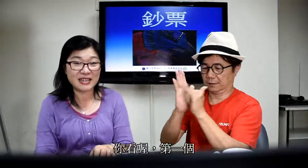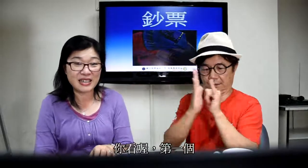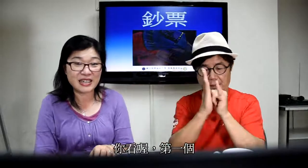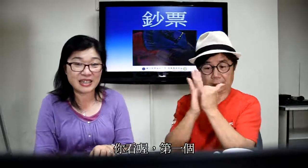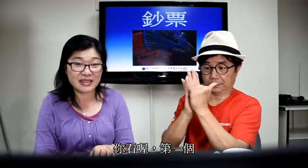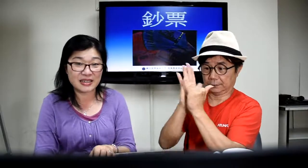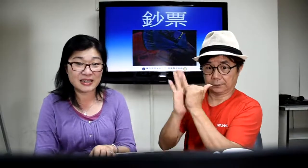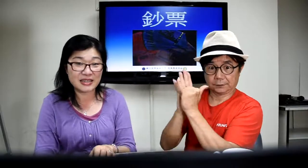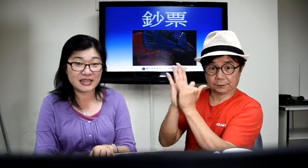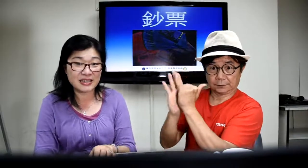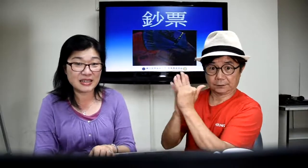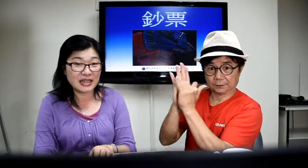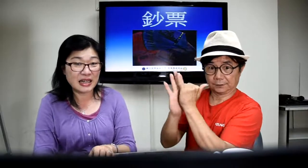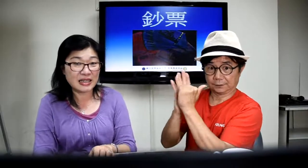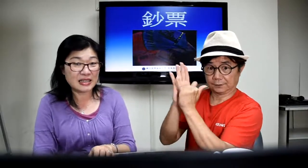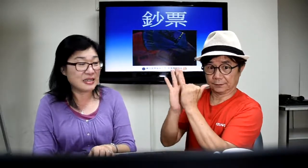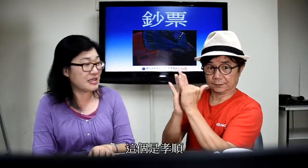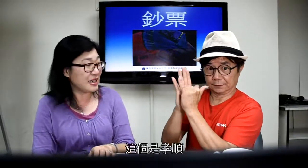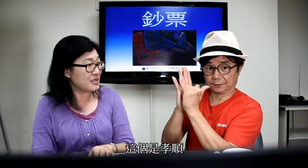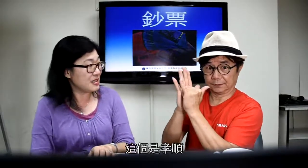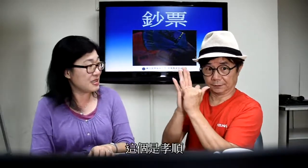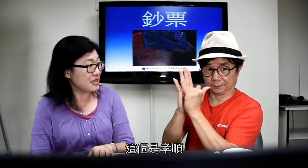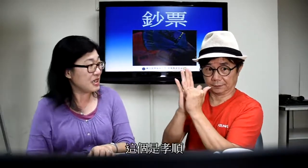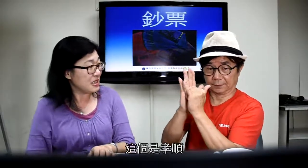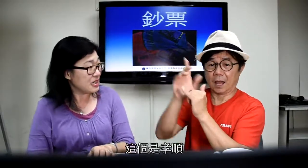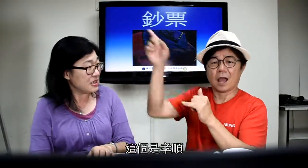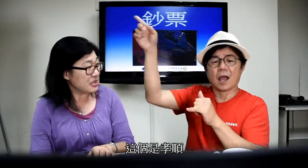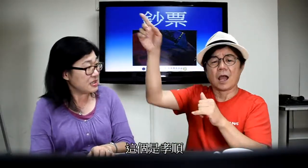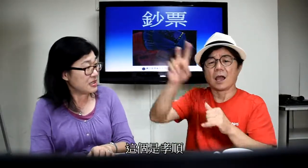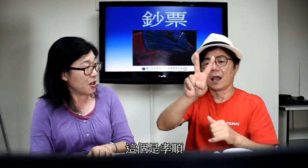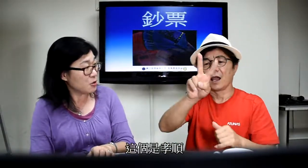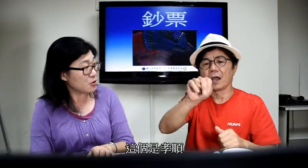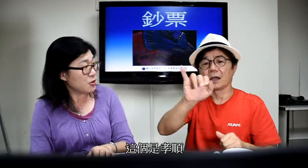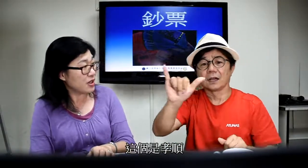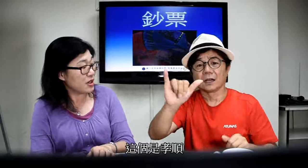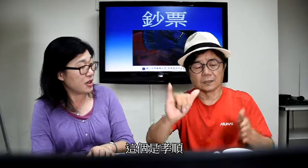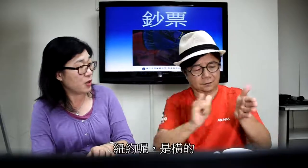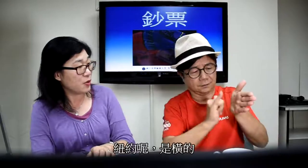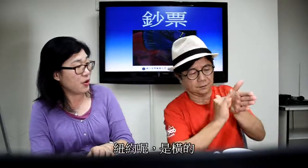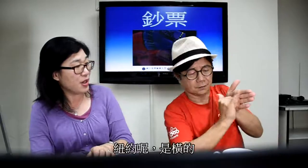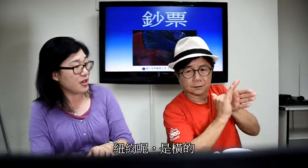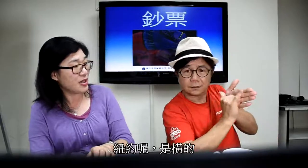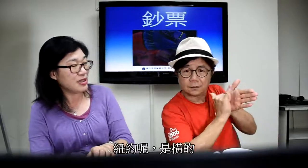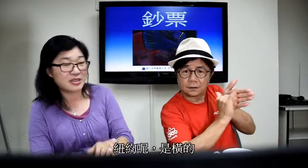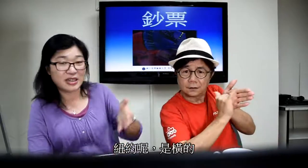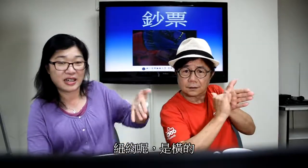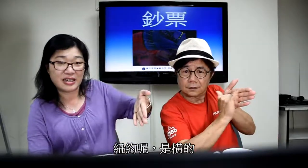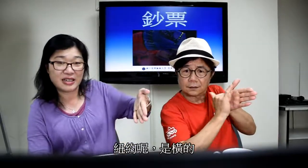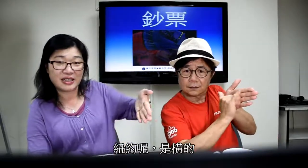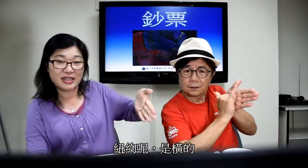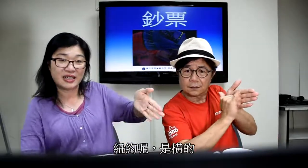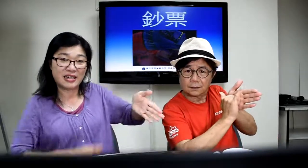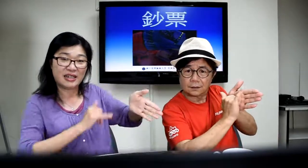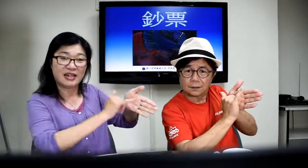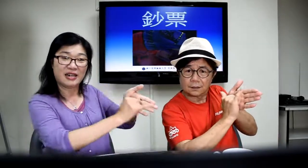个，这个是孝顺，纽约呢是横的，哦，横